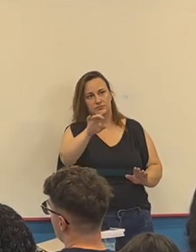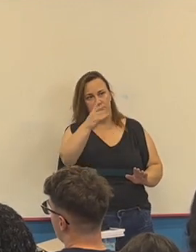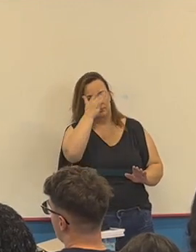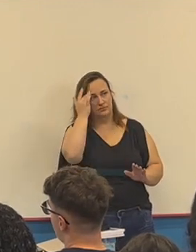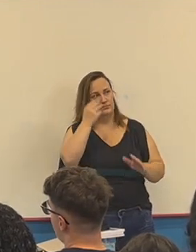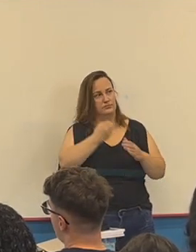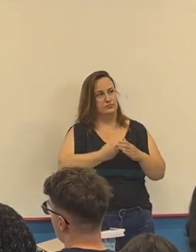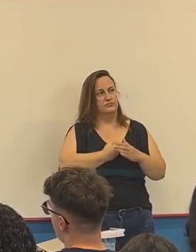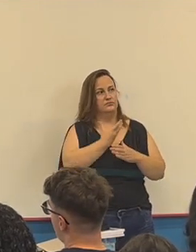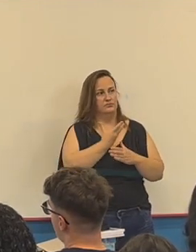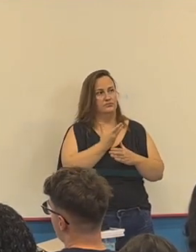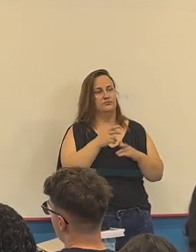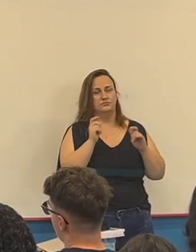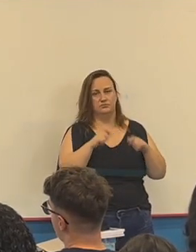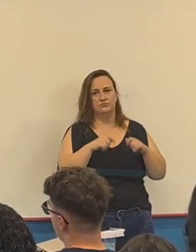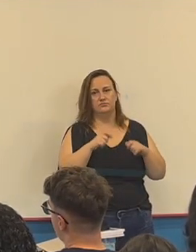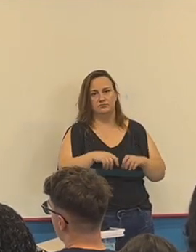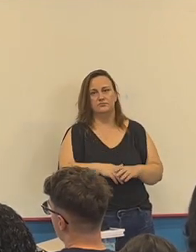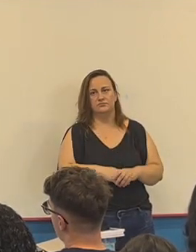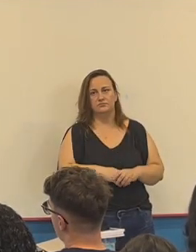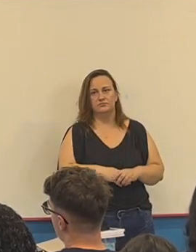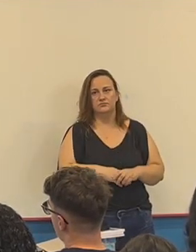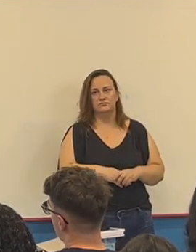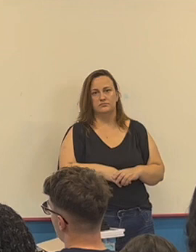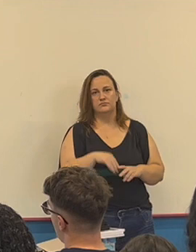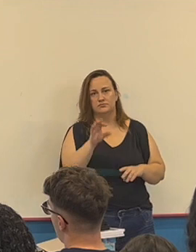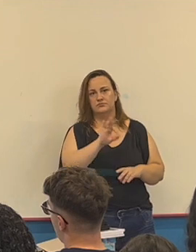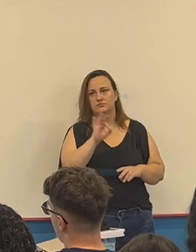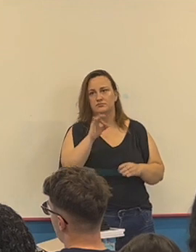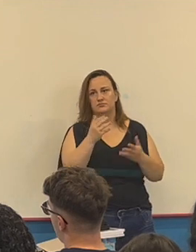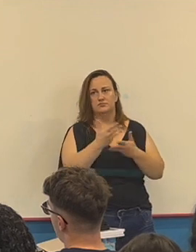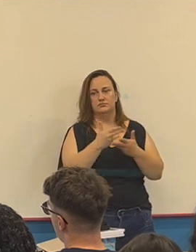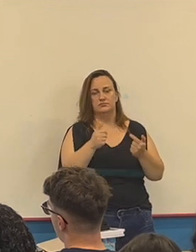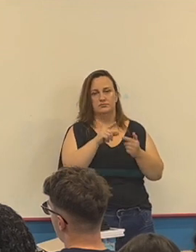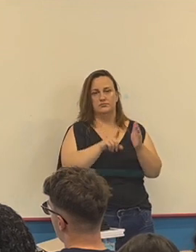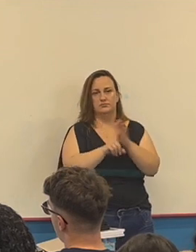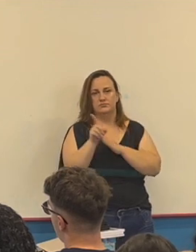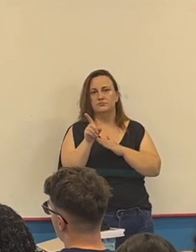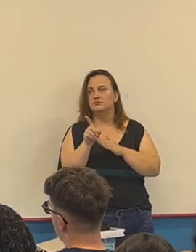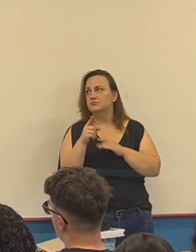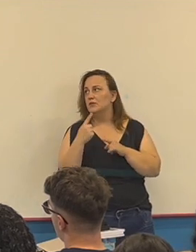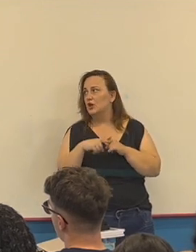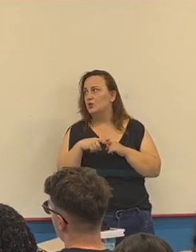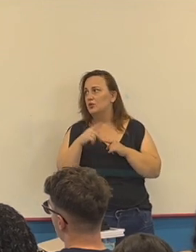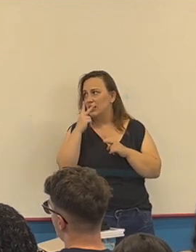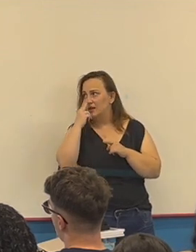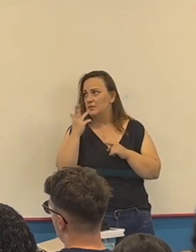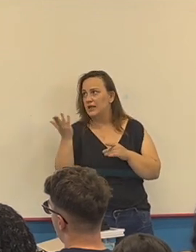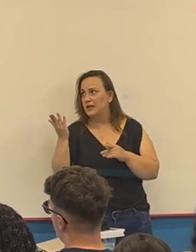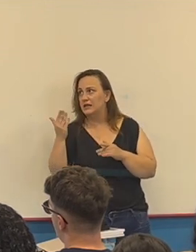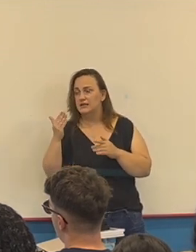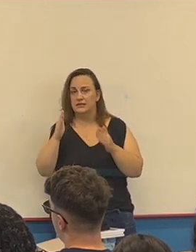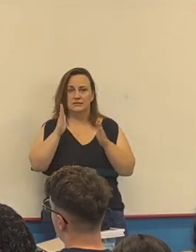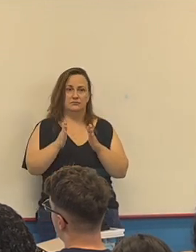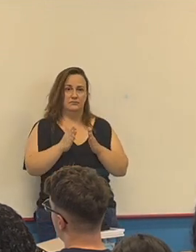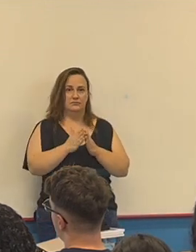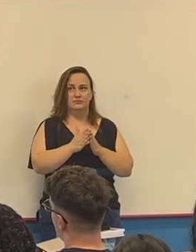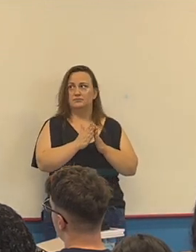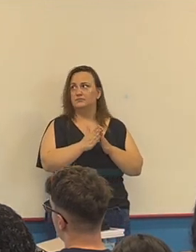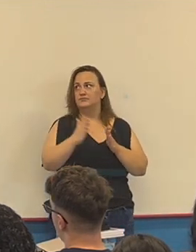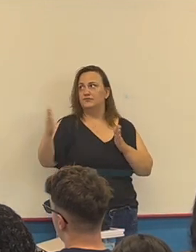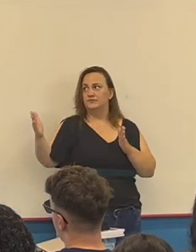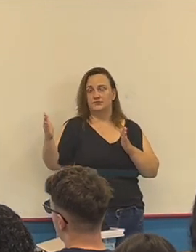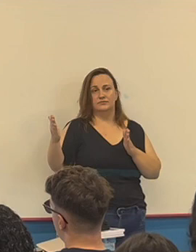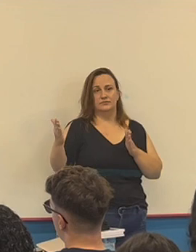interpretação pessoal. Mas essa pergunta foi ótima, tá? Porque... realmente parece que daqui para lá, pô, você está criando